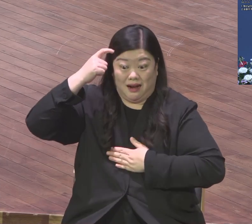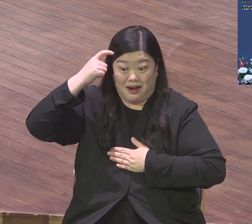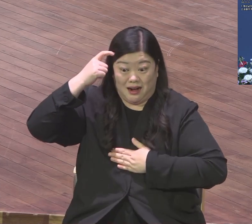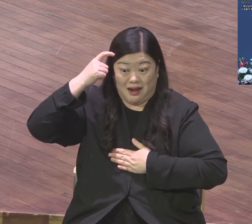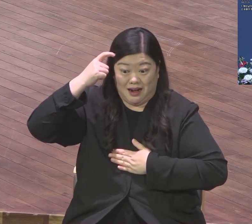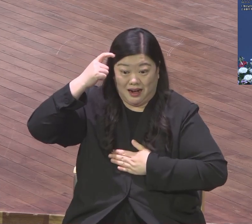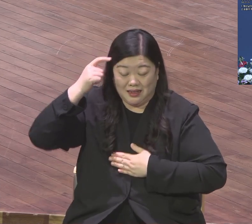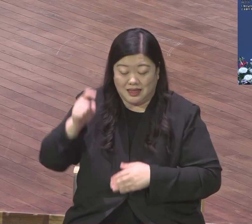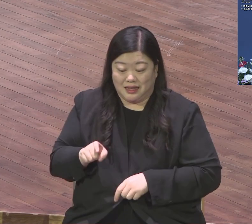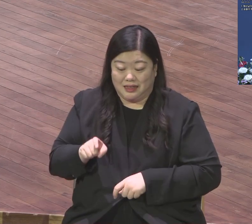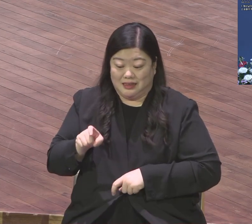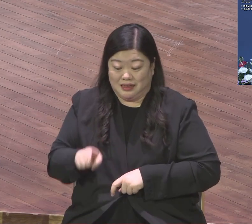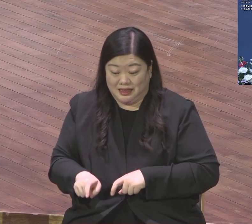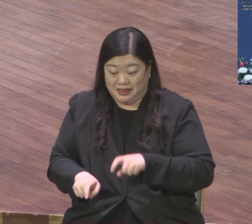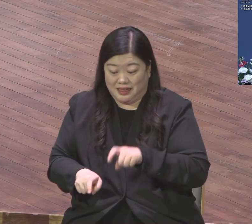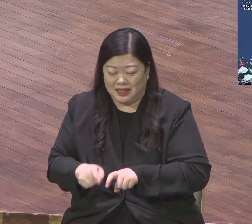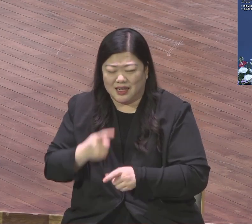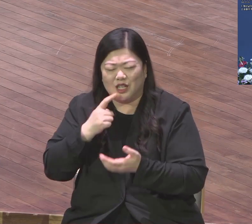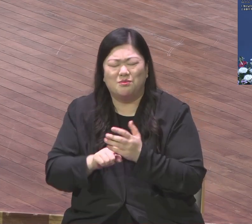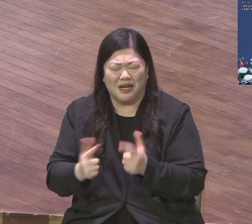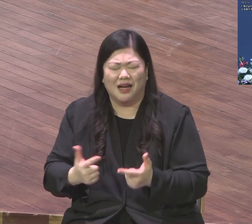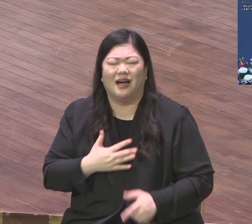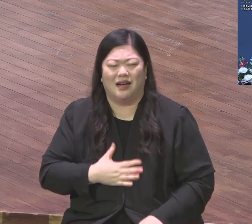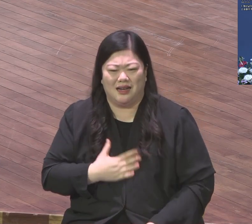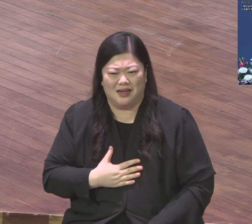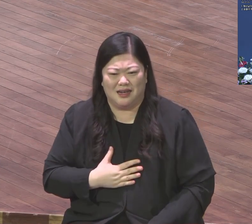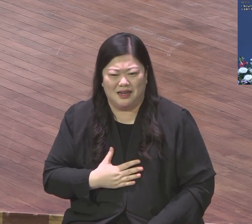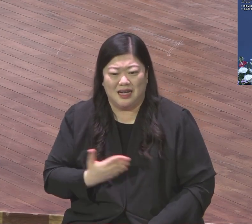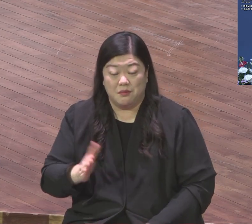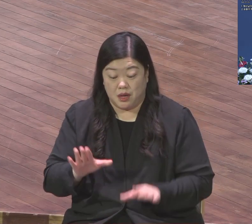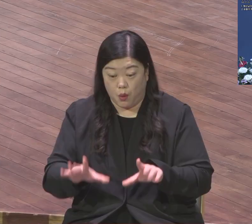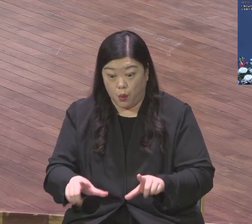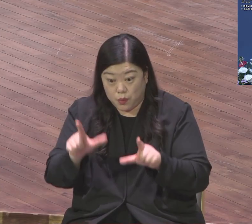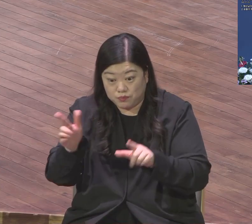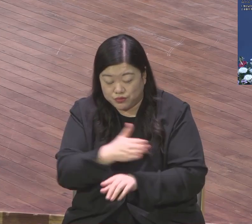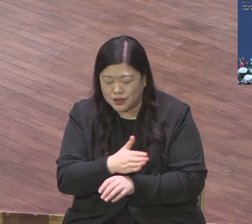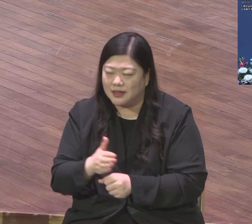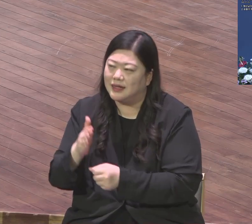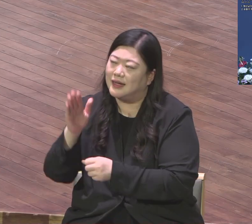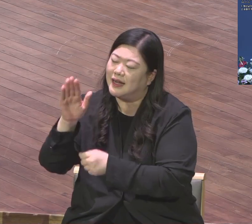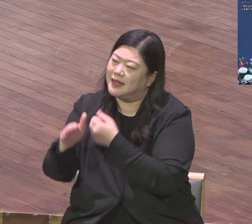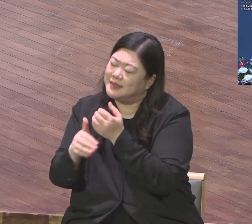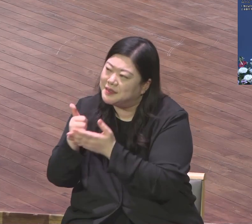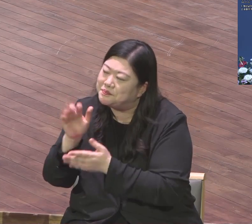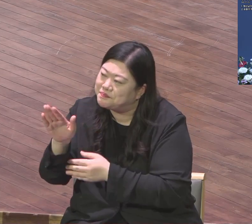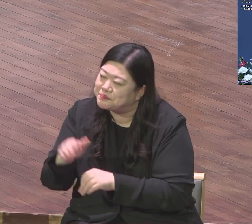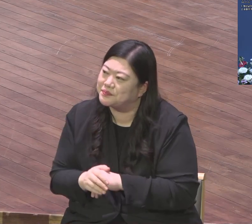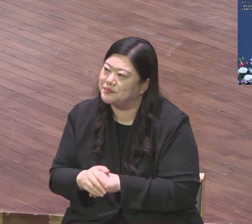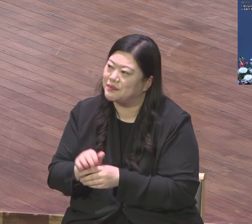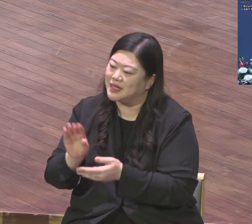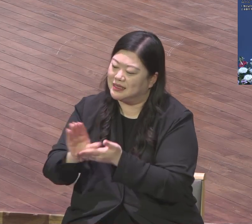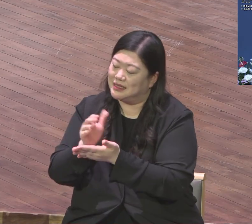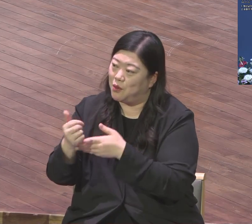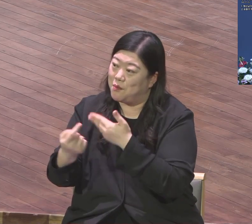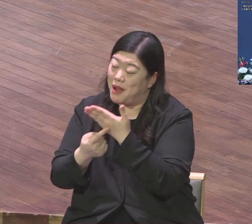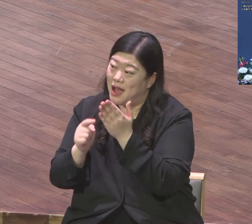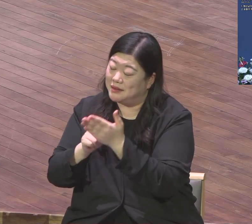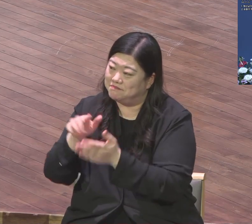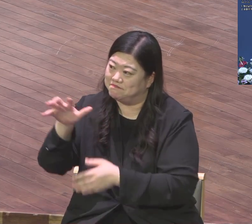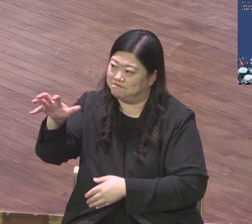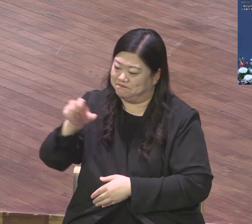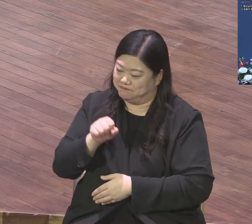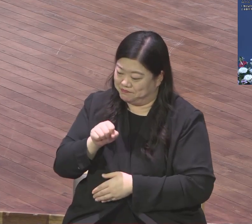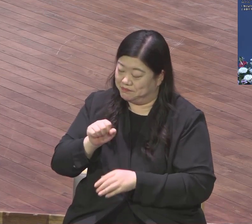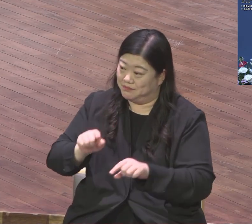그러나 주여 그리스도 예수의 마음을 품은 나를 사용하여 주옵소서. 주여 이